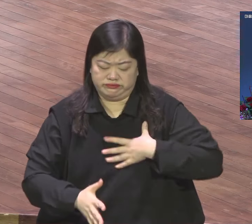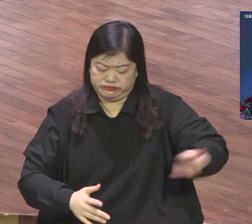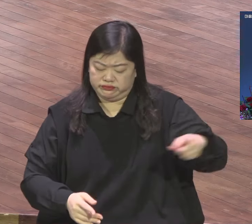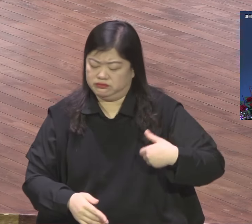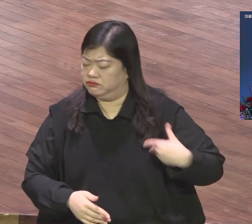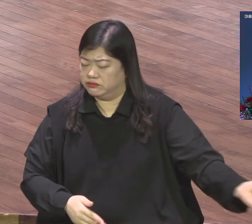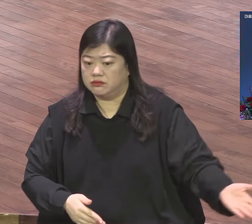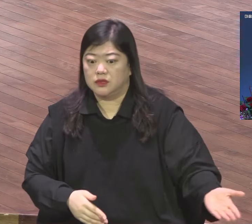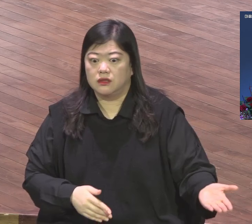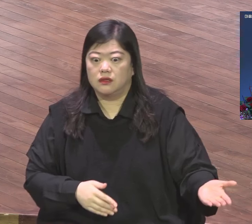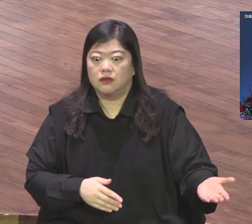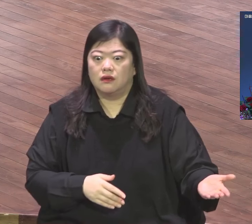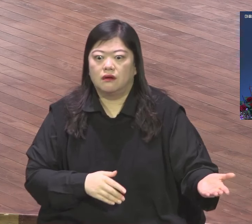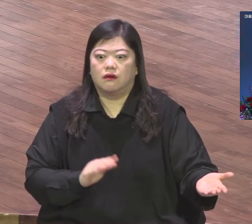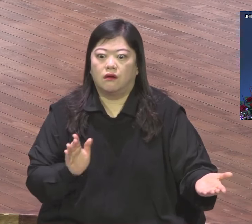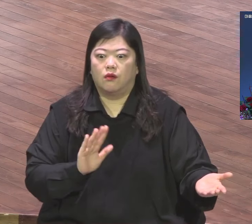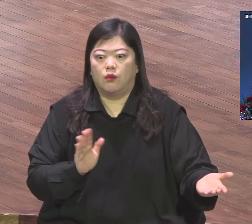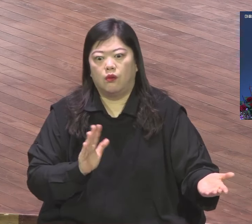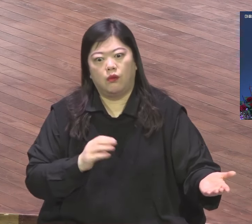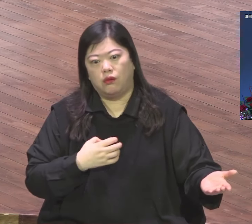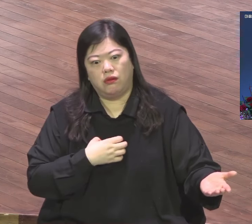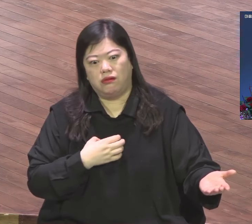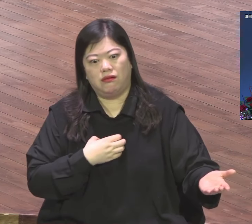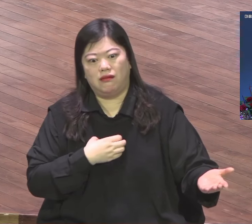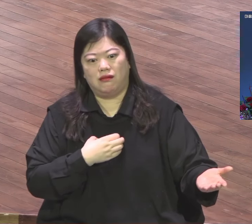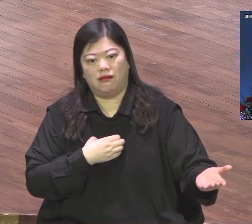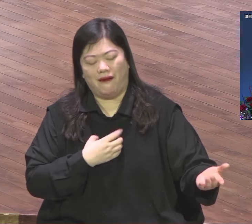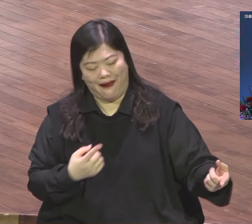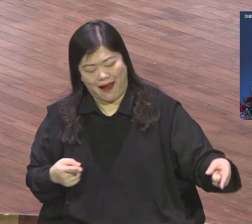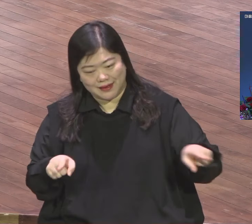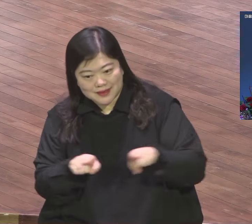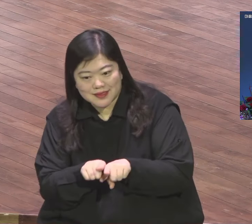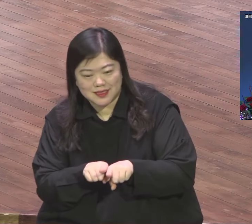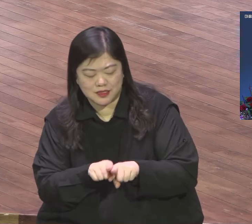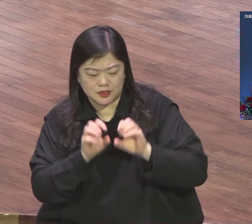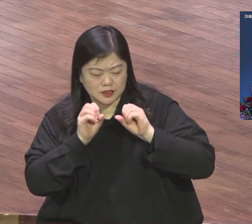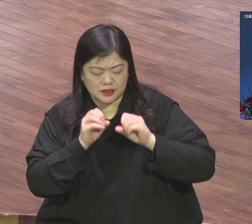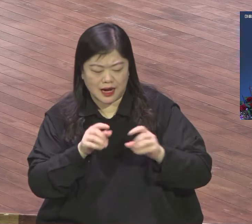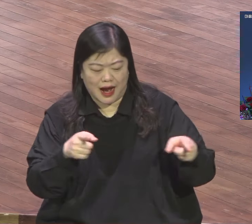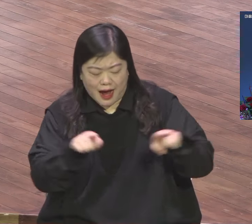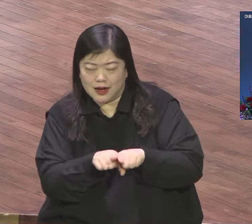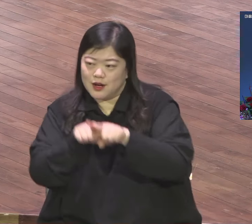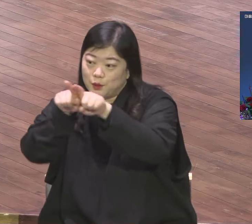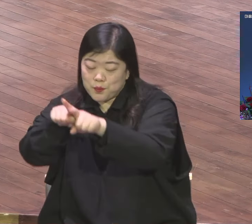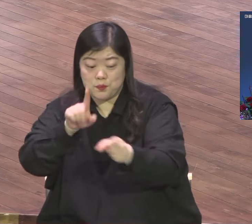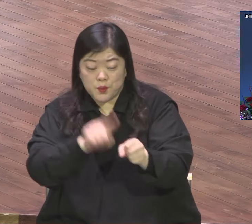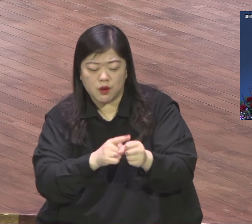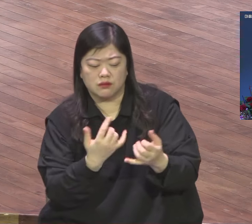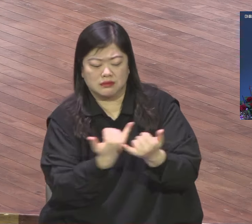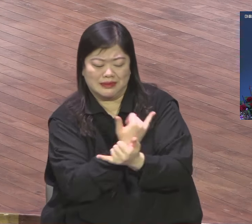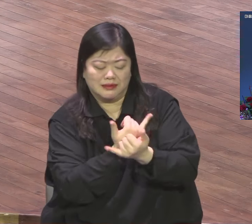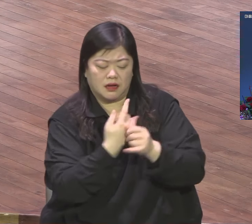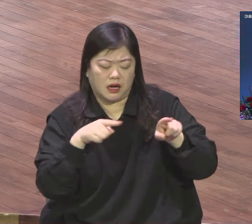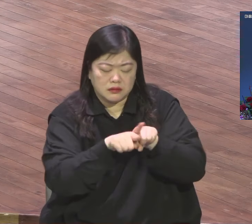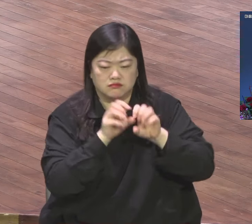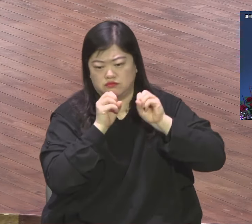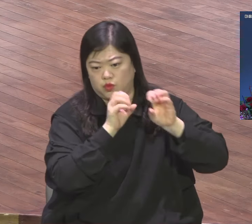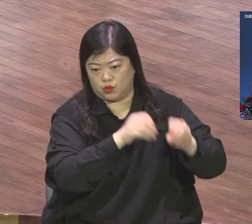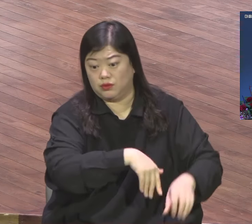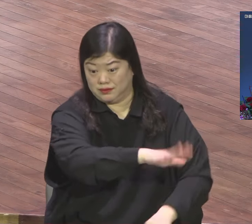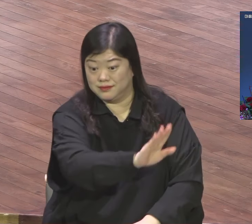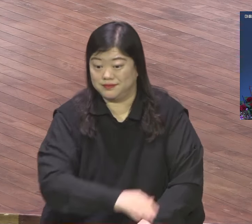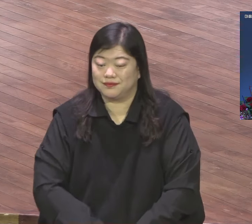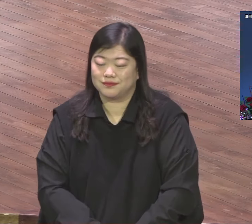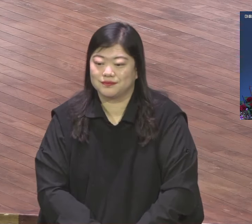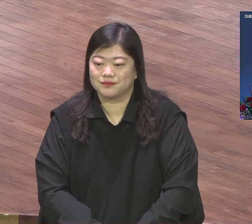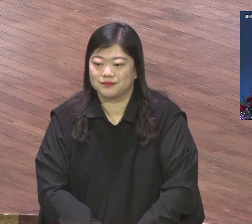가족 복음화를 위해서 그렇게 마음의 문을 활짝 열고 헌신하게 돼 있어요. 자, 오늘 말씀